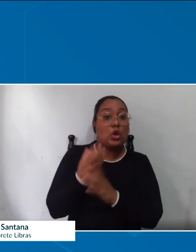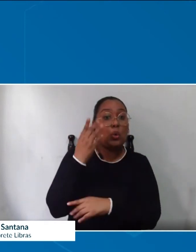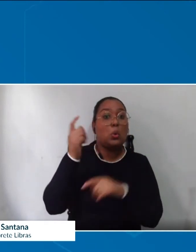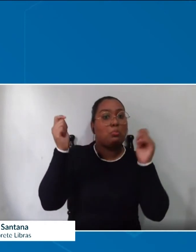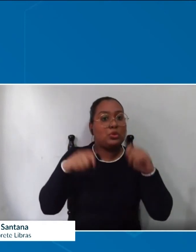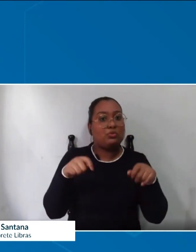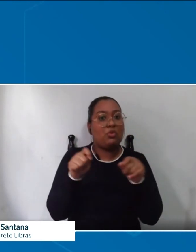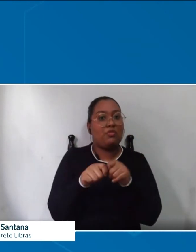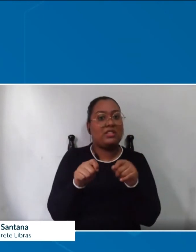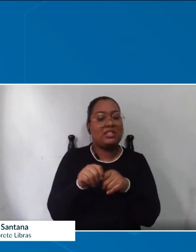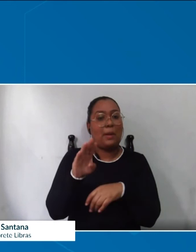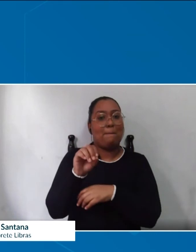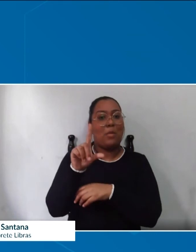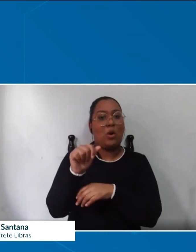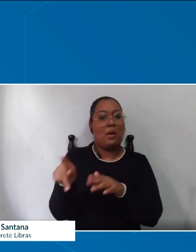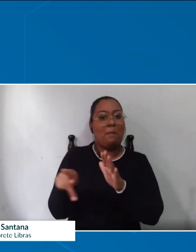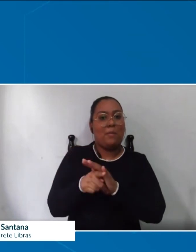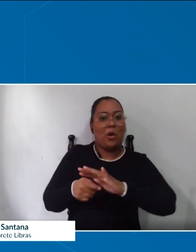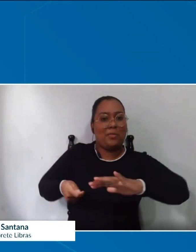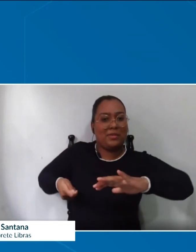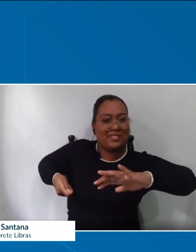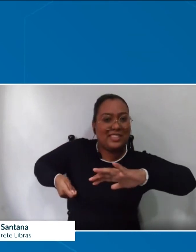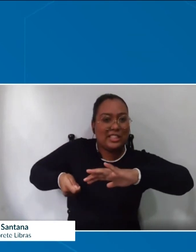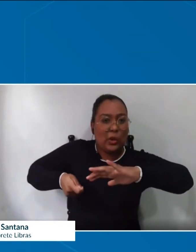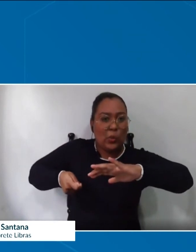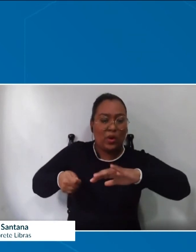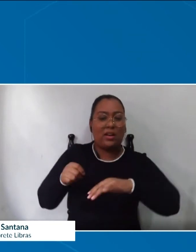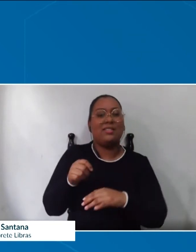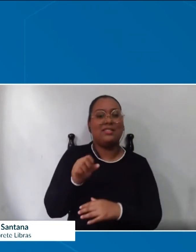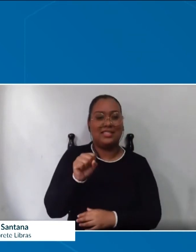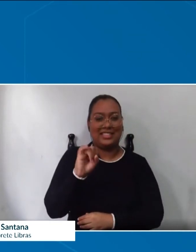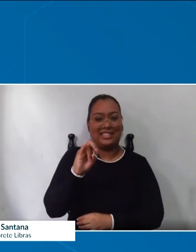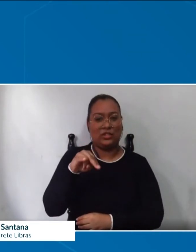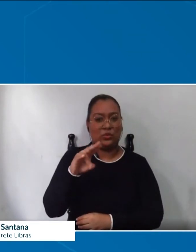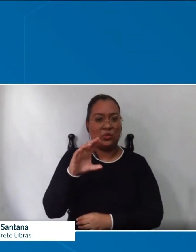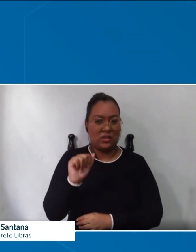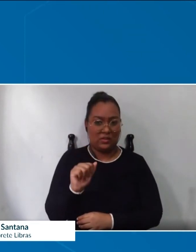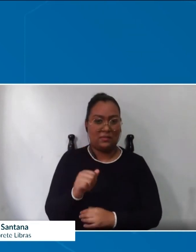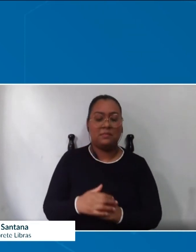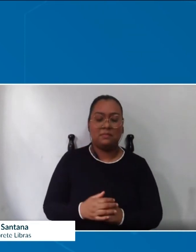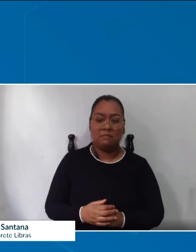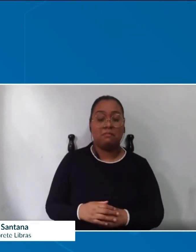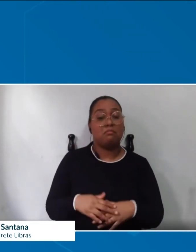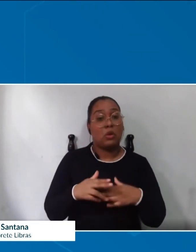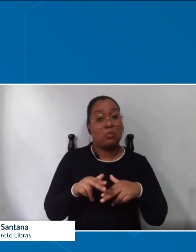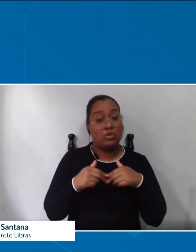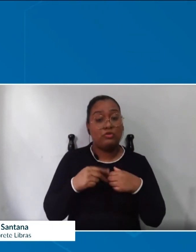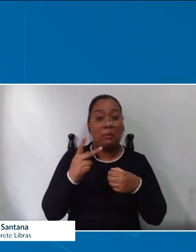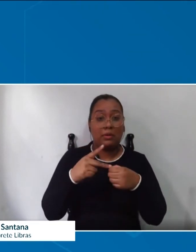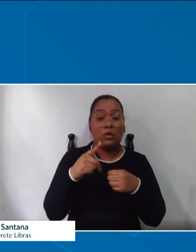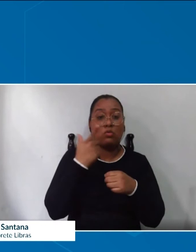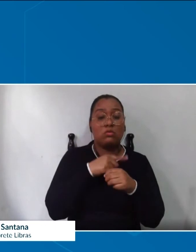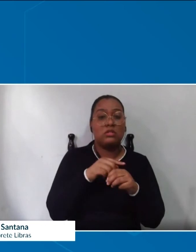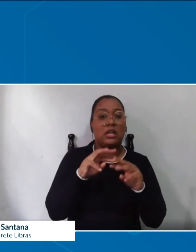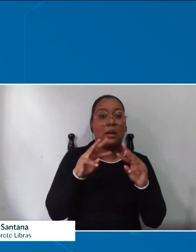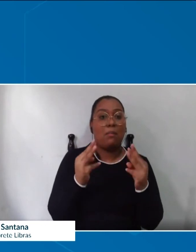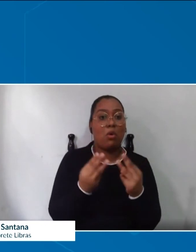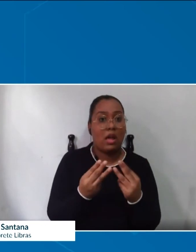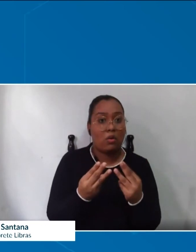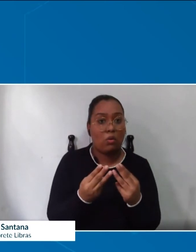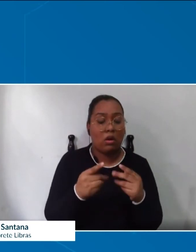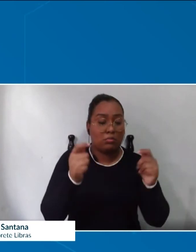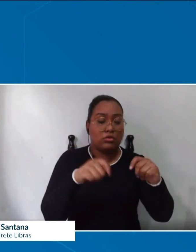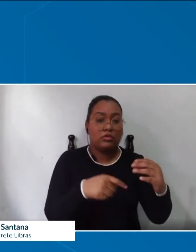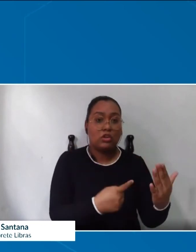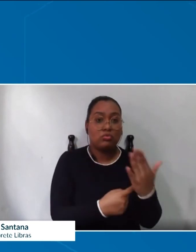é? Então, com o petróleo, nós conseguimos desenvolver, a partir do petróleo, moléculas que geraram